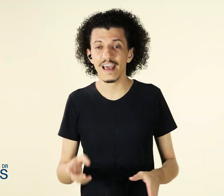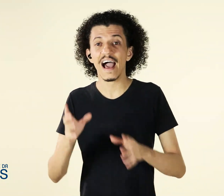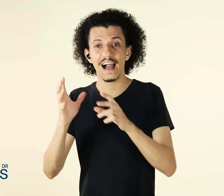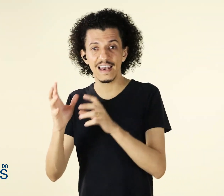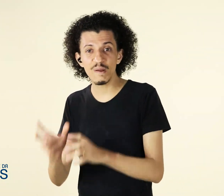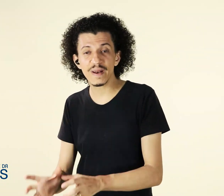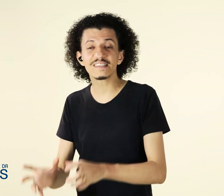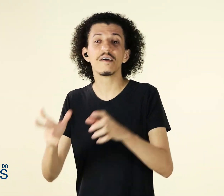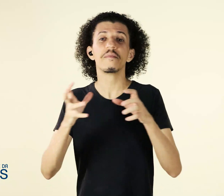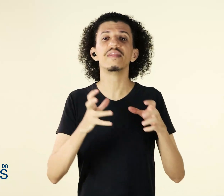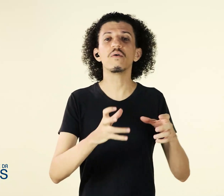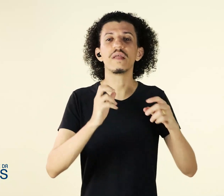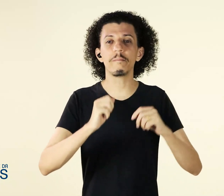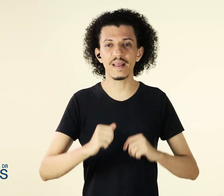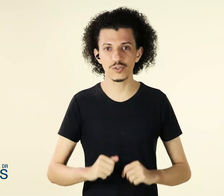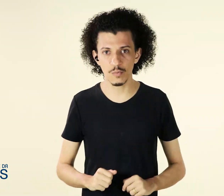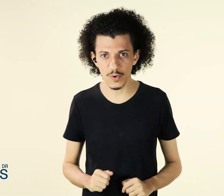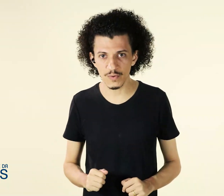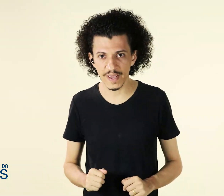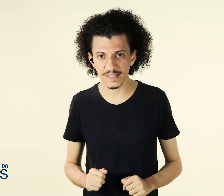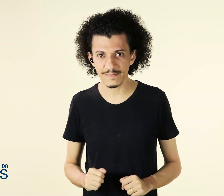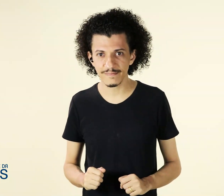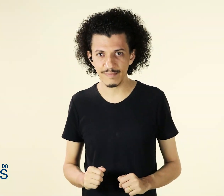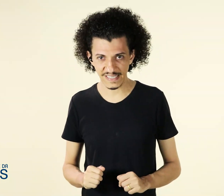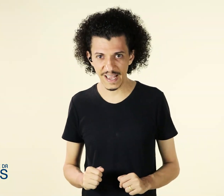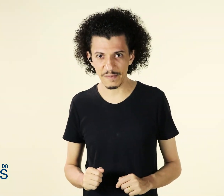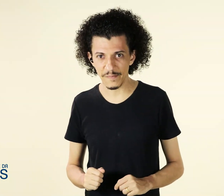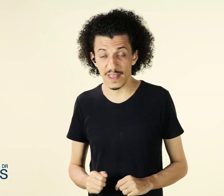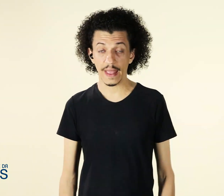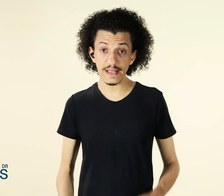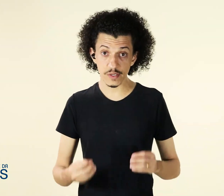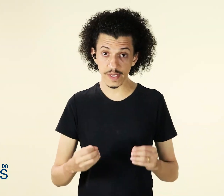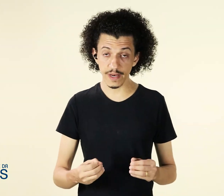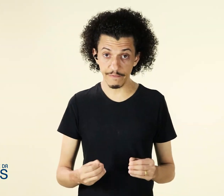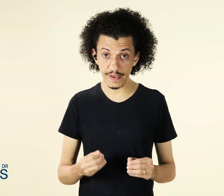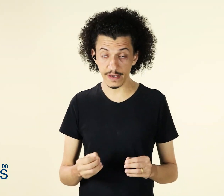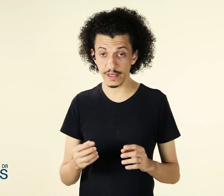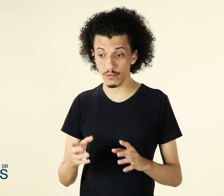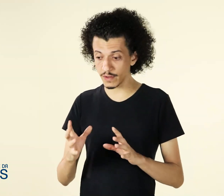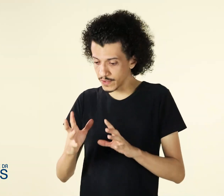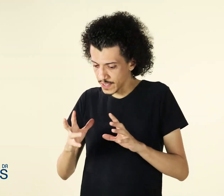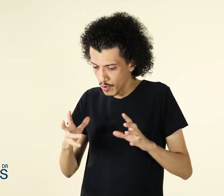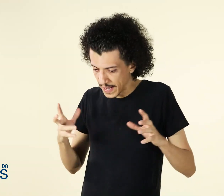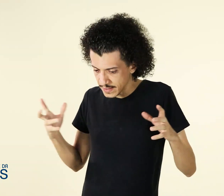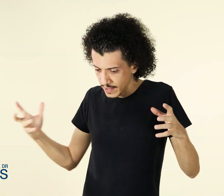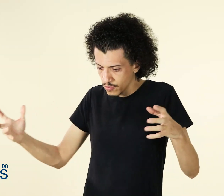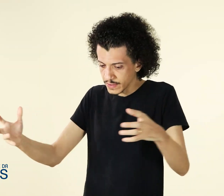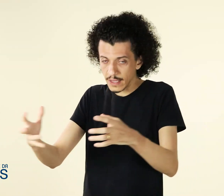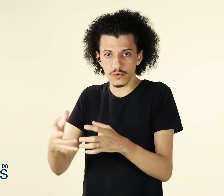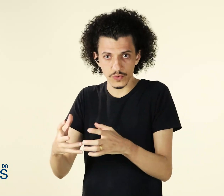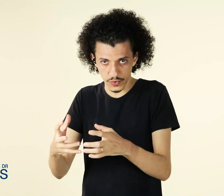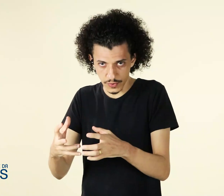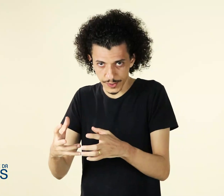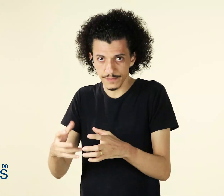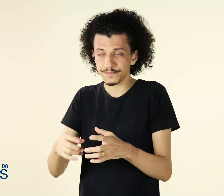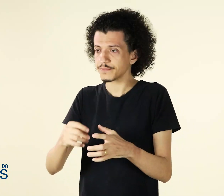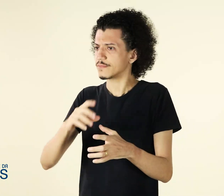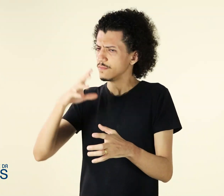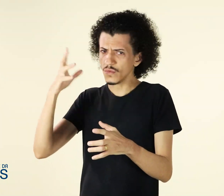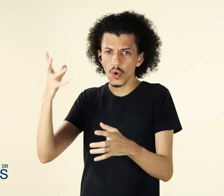A Libras não depende do português, percebe? Isso significa que quando você começa a ter contato com os surdos, ou